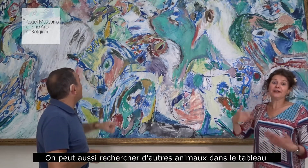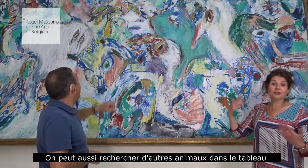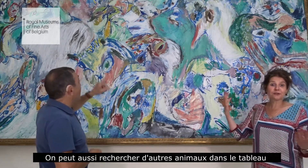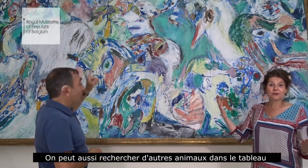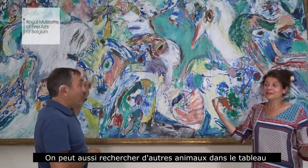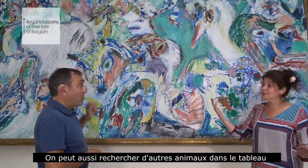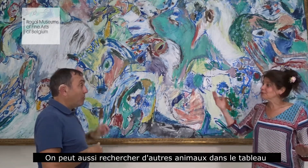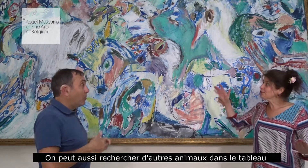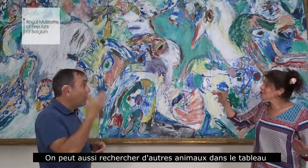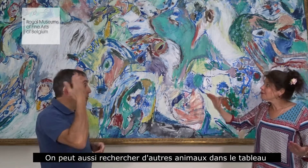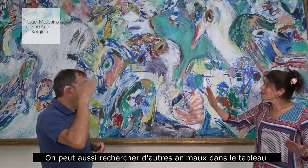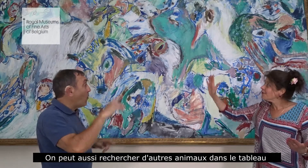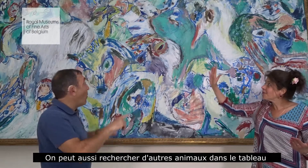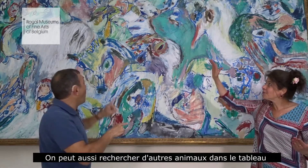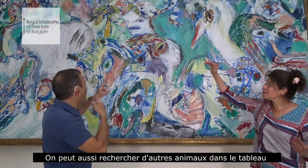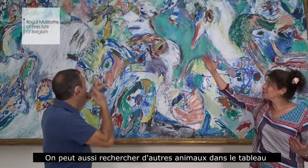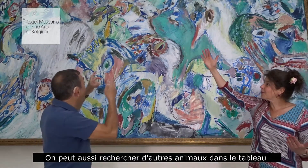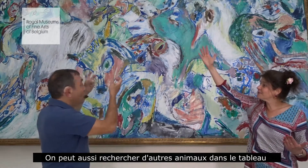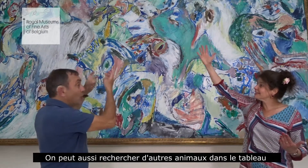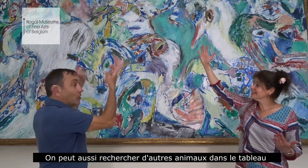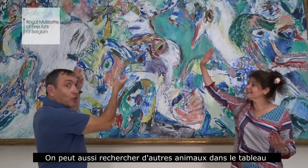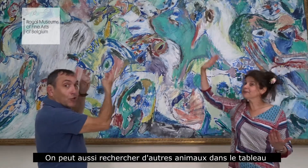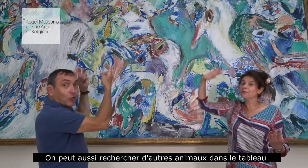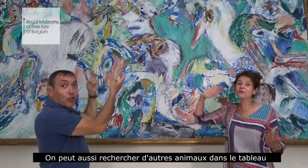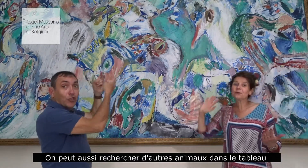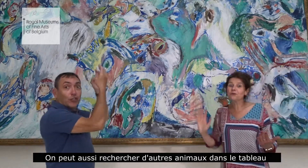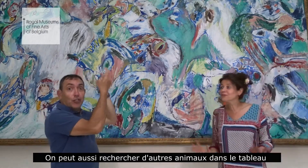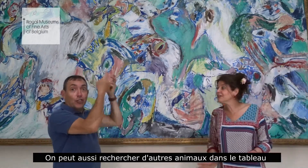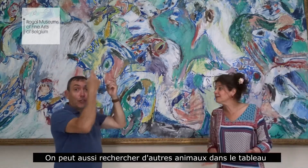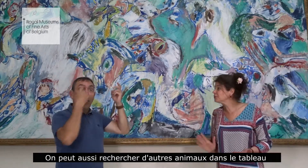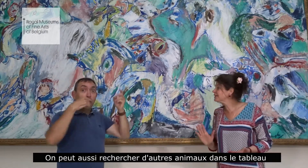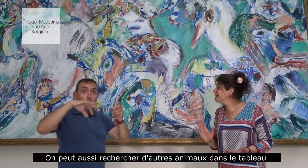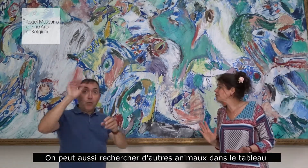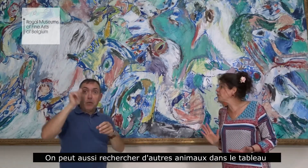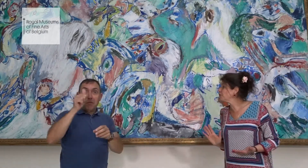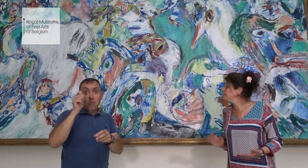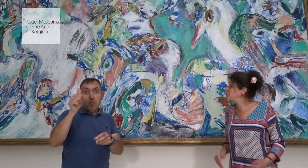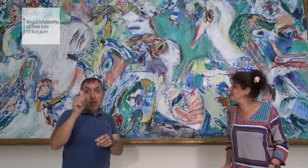Ailleurs dans le tableau, on peut se promener et on peut trouver peut-être des poissons.